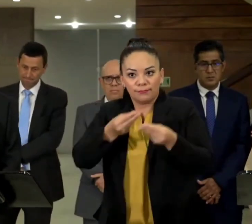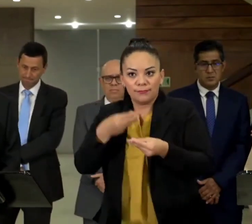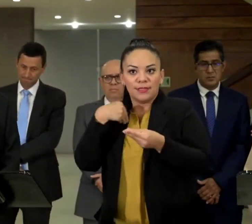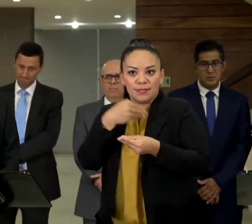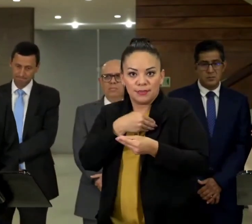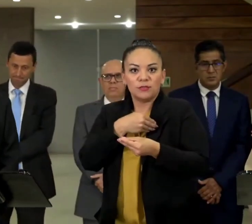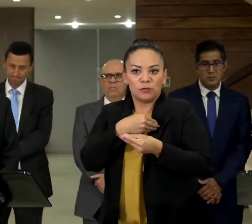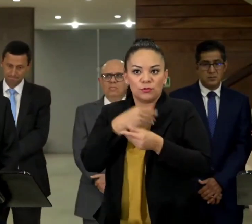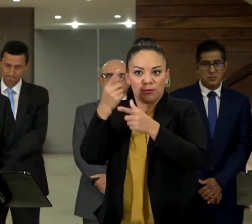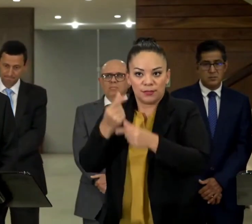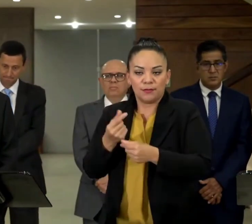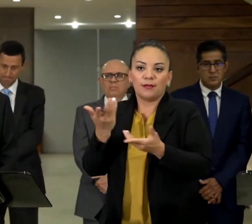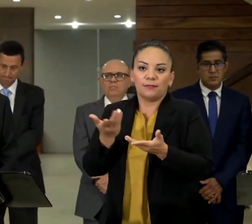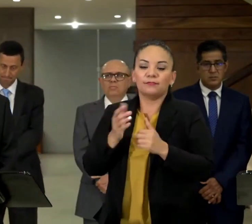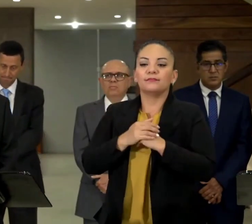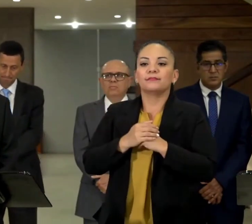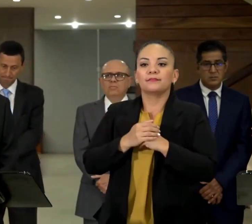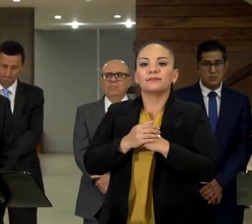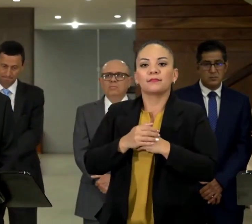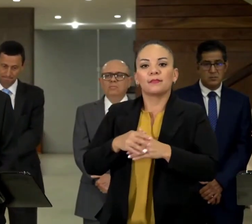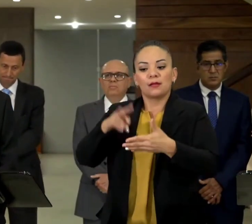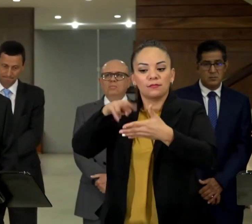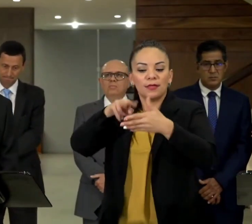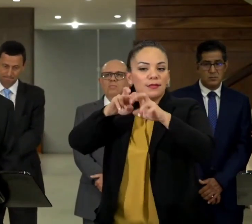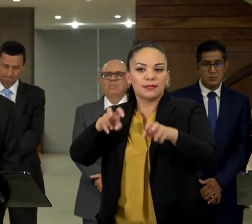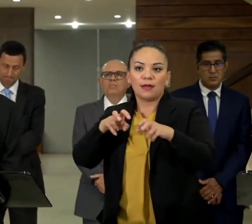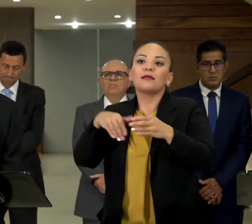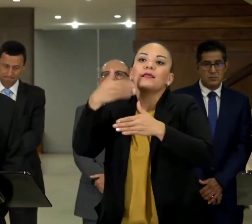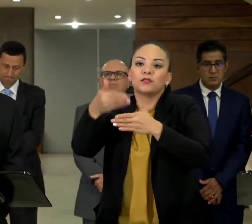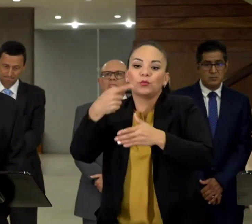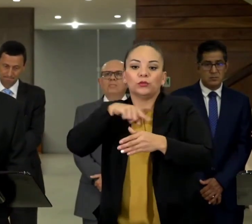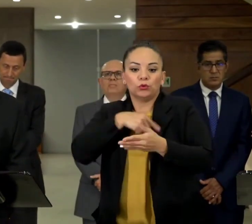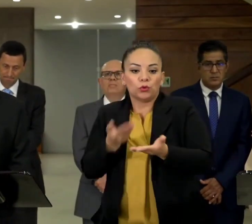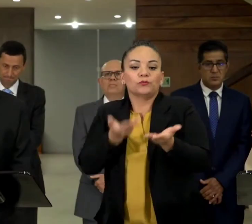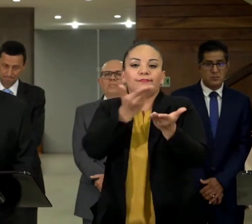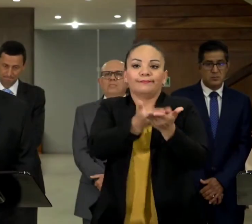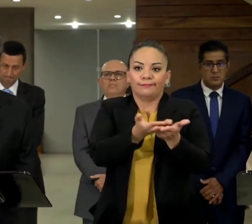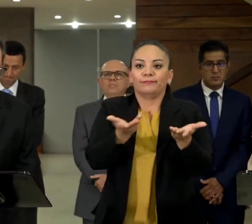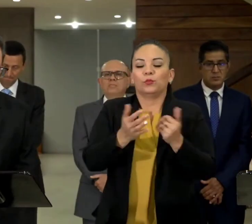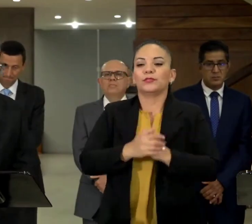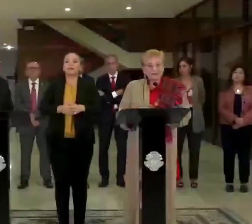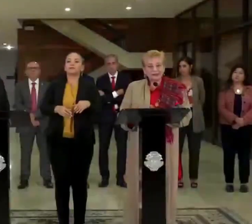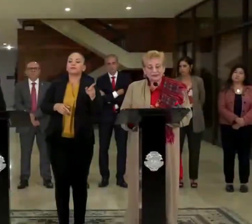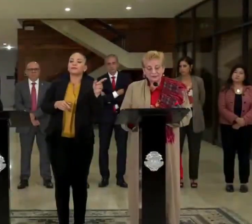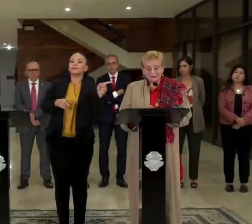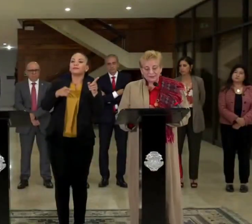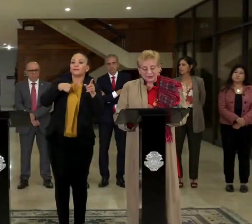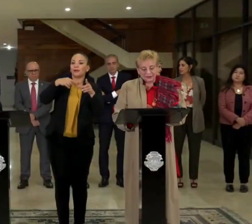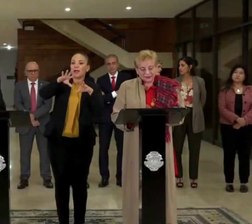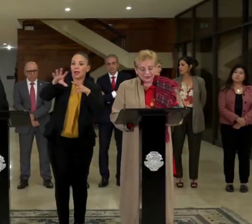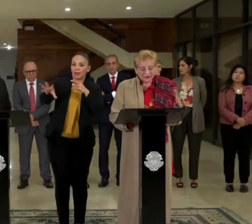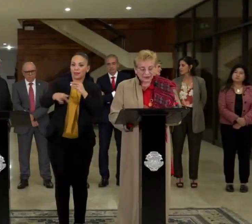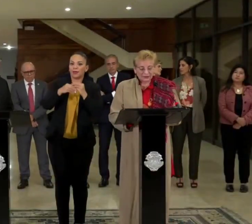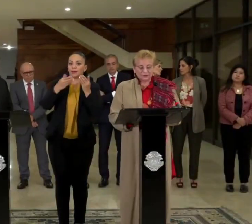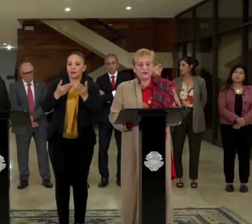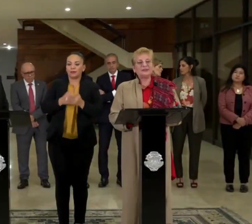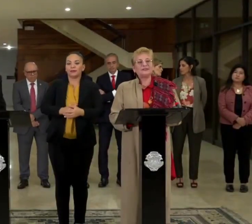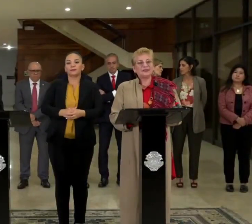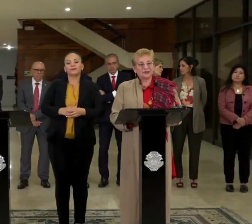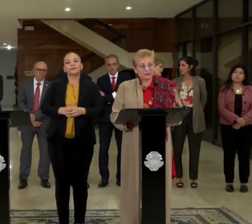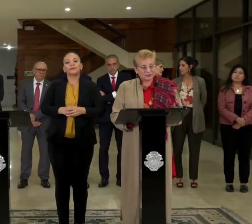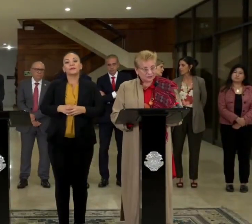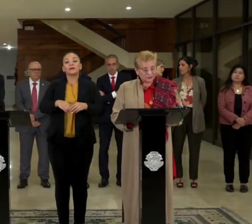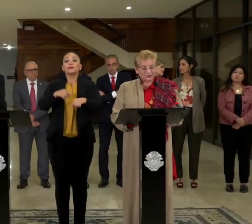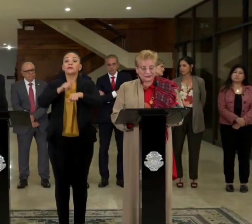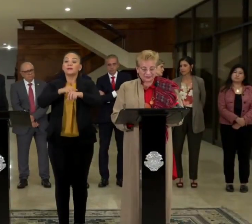y estaremos haciendo de las propuestas que correspondan. Yo quisiera agregar que durante